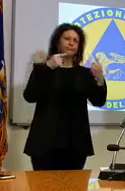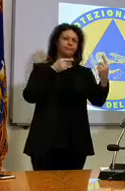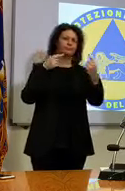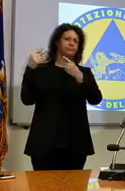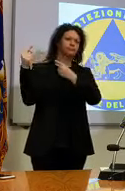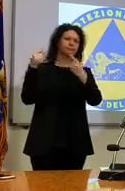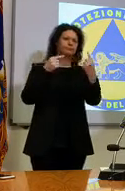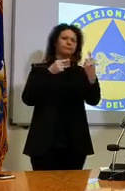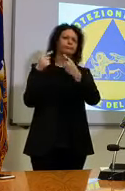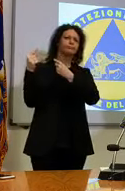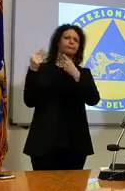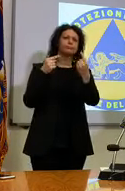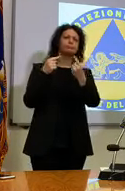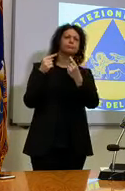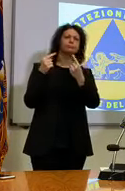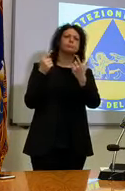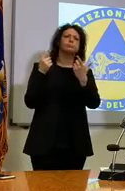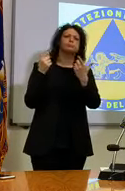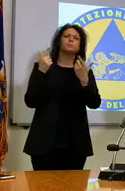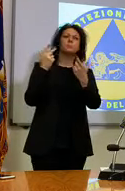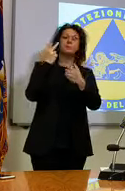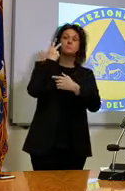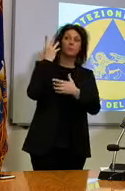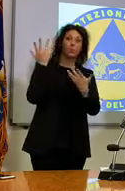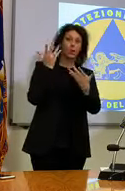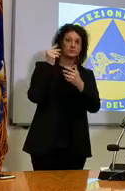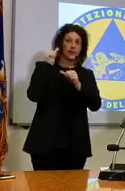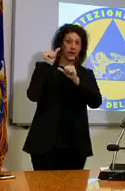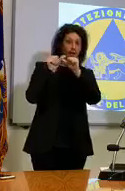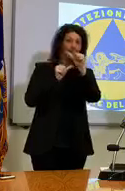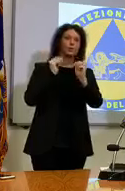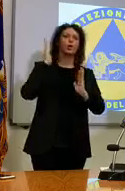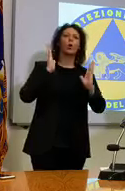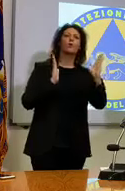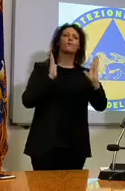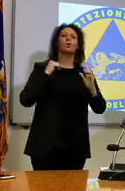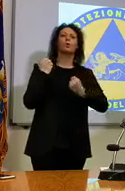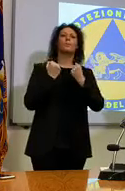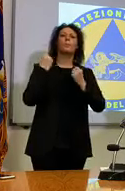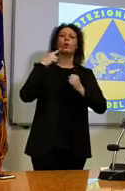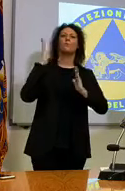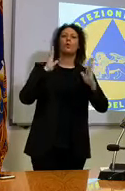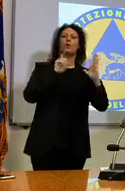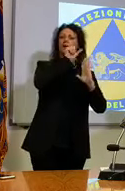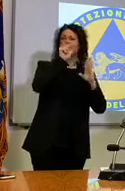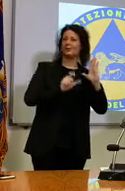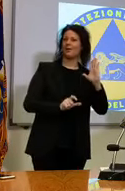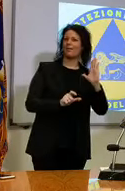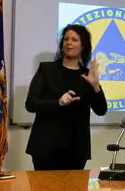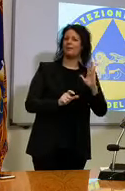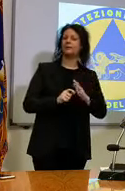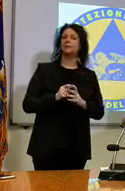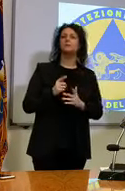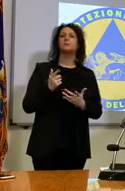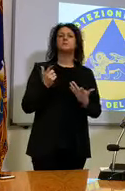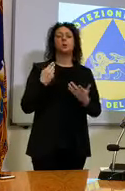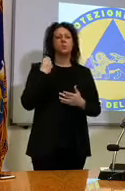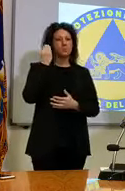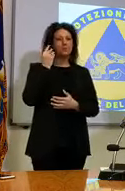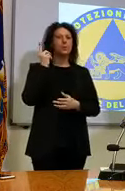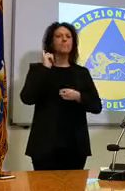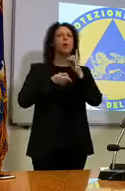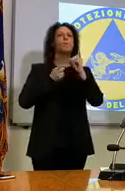Cioè, sta cambiando anche il suo parere, cioè nota qualche cambiamento? Ma secondo... C'era un altro... L'atmosfera. Secondo me nel popolo tedesco